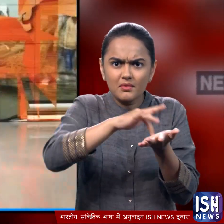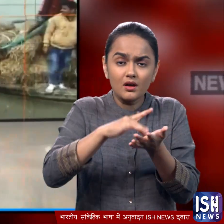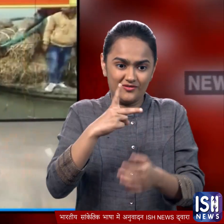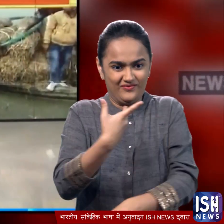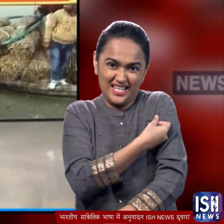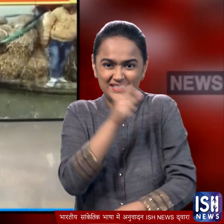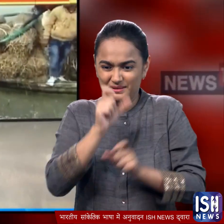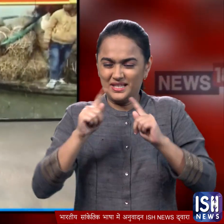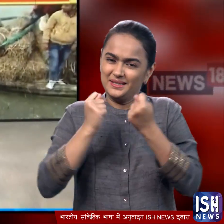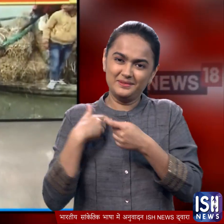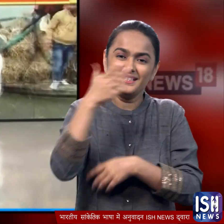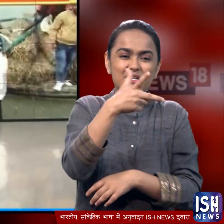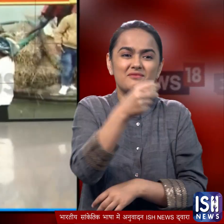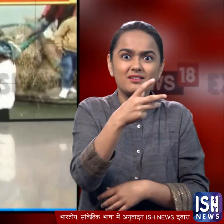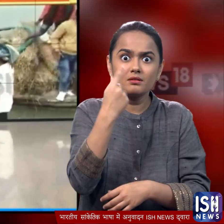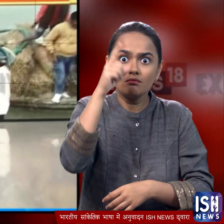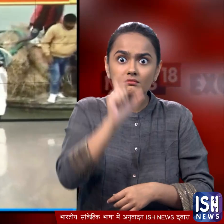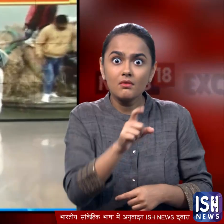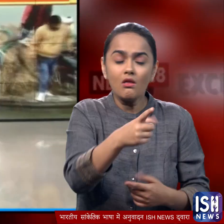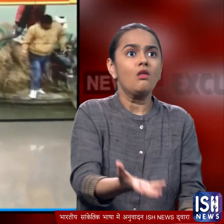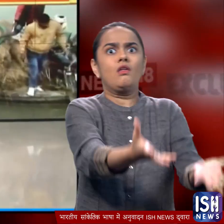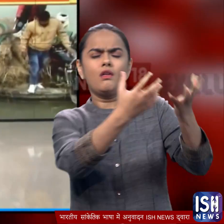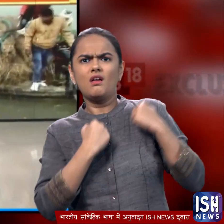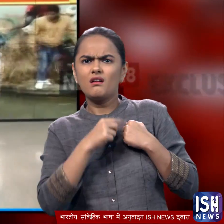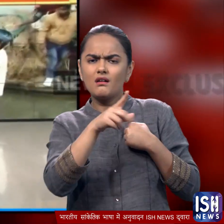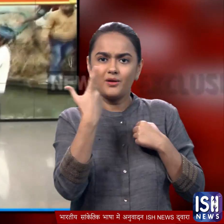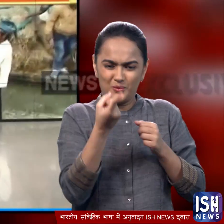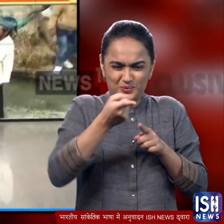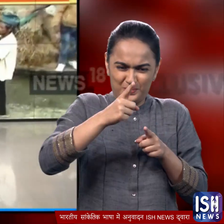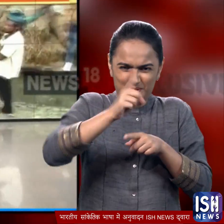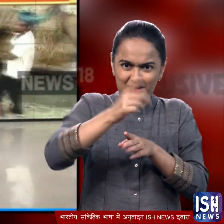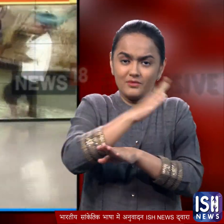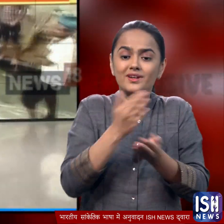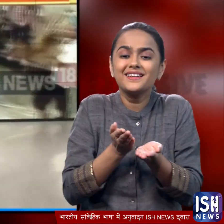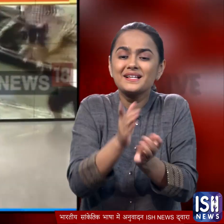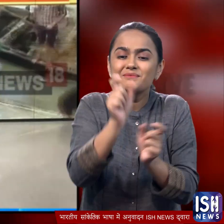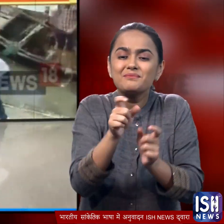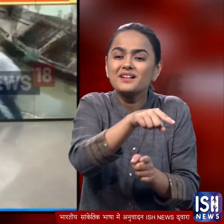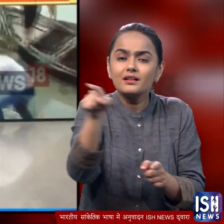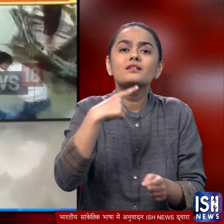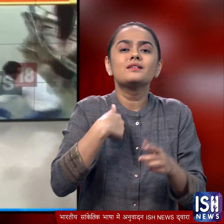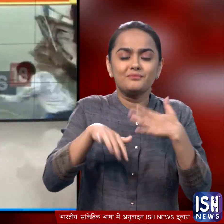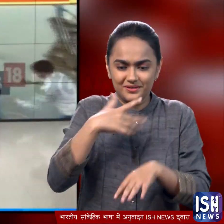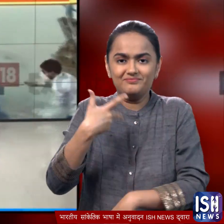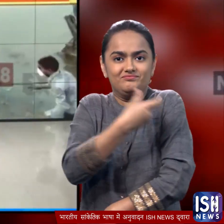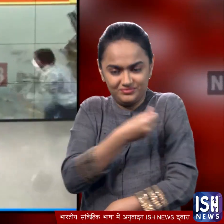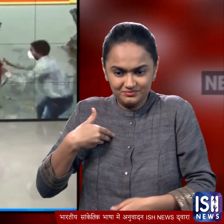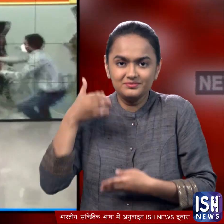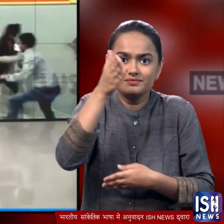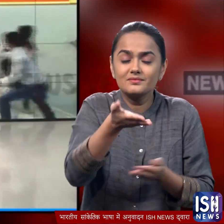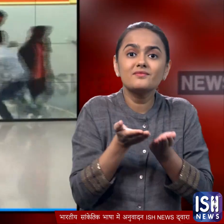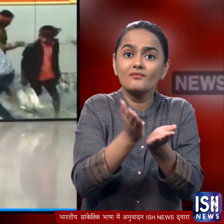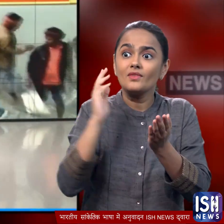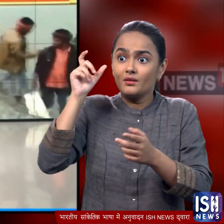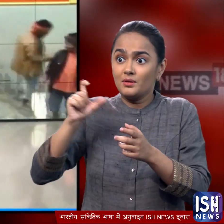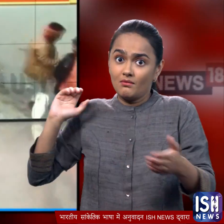वैक्सीन लगाने के लिए पहुंची टीम पर एक आदमी ने हमला कर दिया। एक दिन पहले ये टीम नाव पर सफर करने वाले लोगों को टीका लगाने के लिए एक नदी